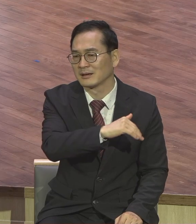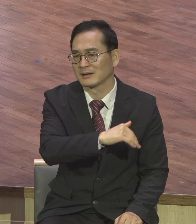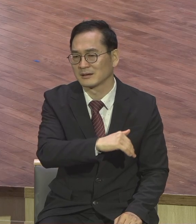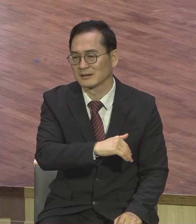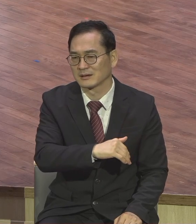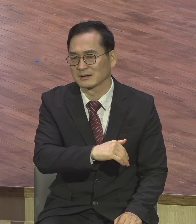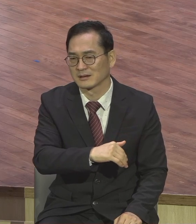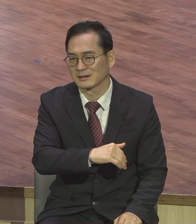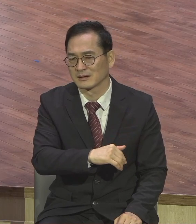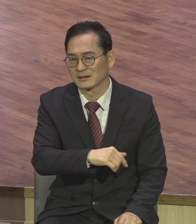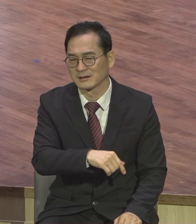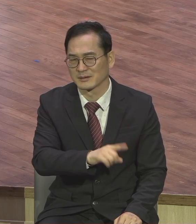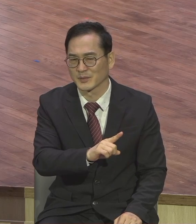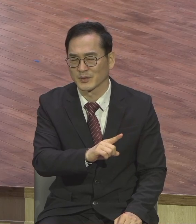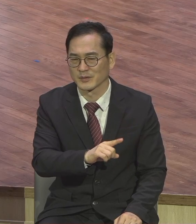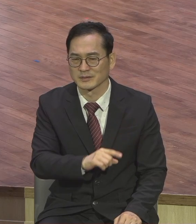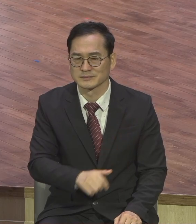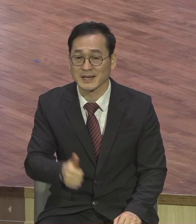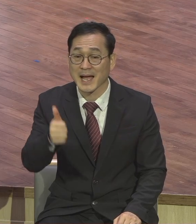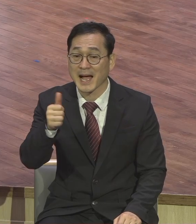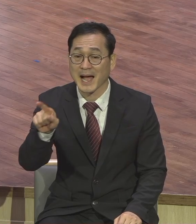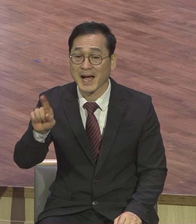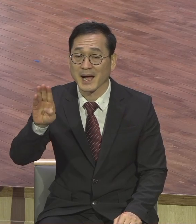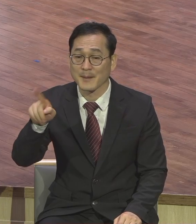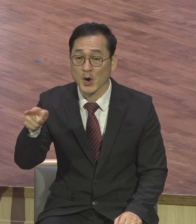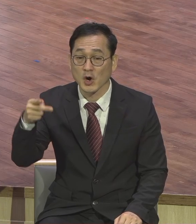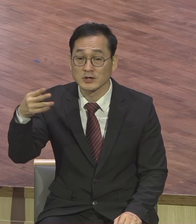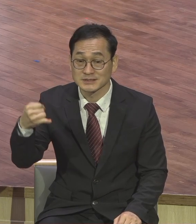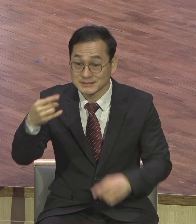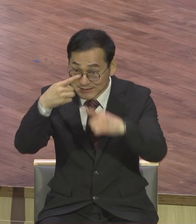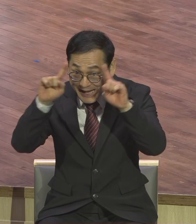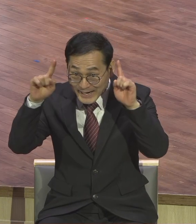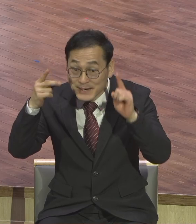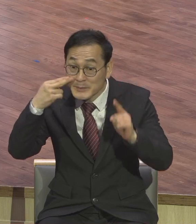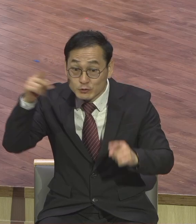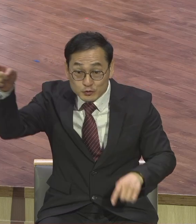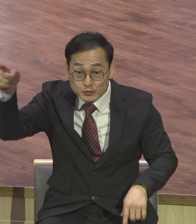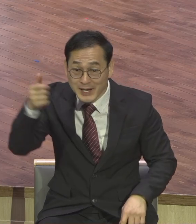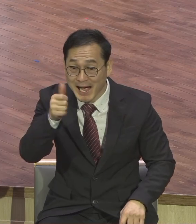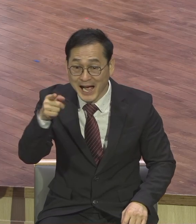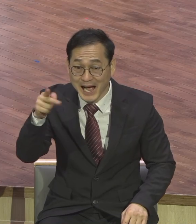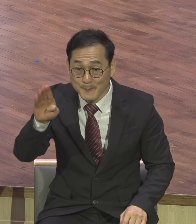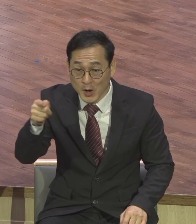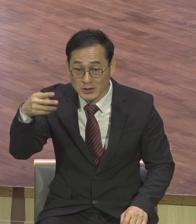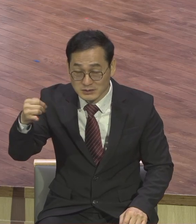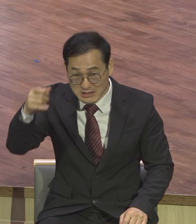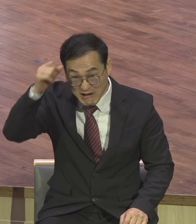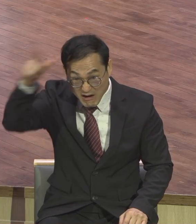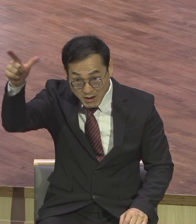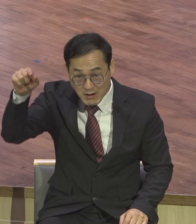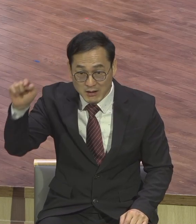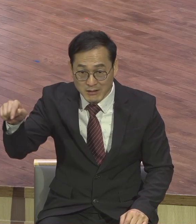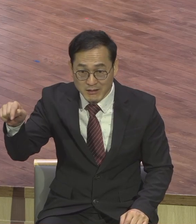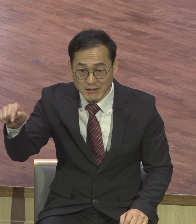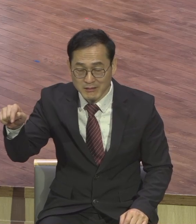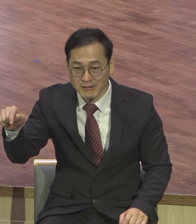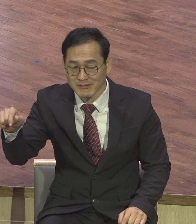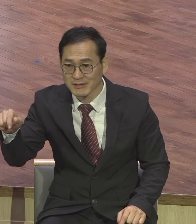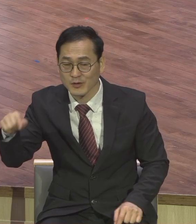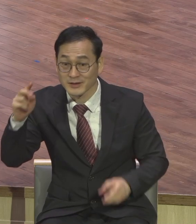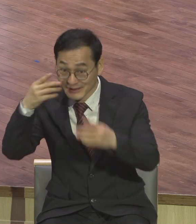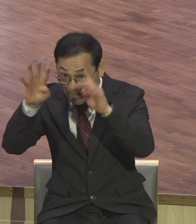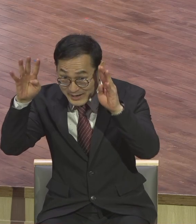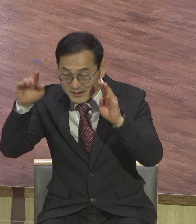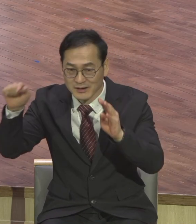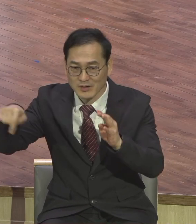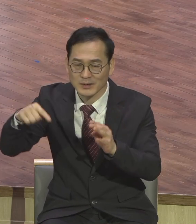하버드, 서울대생들이 제일 자살률이 많다잖아요. 똑똑한 놈들 속에 끼다 보니까 지가 아무것도 아니야.